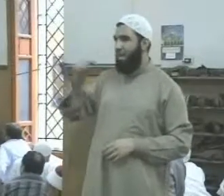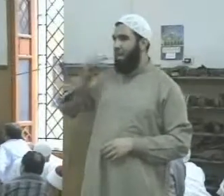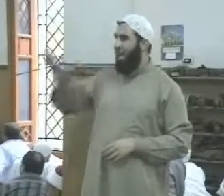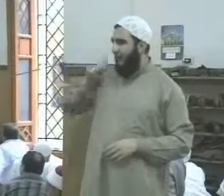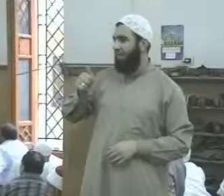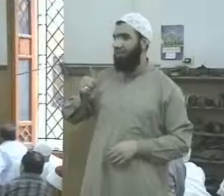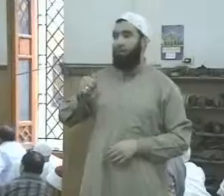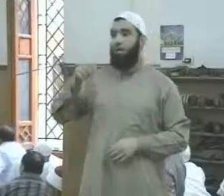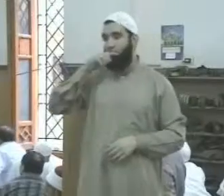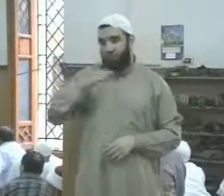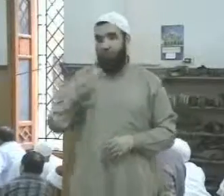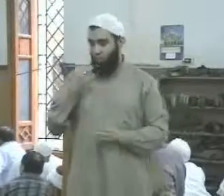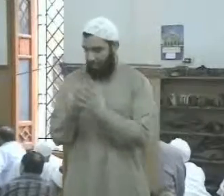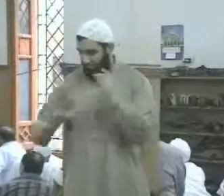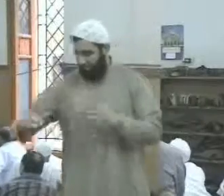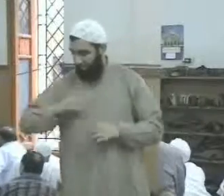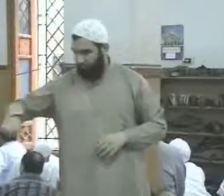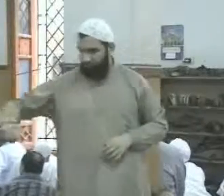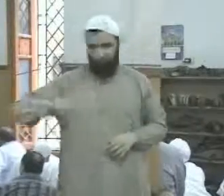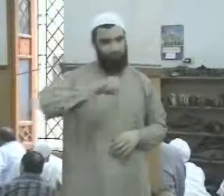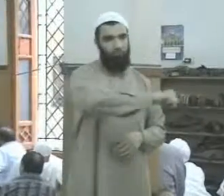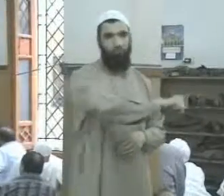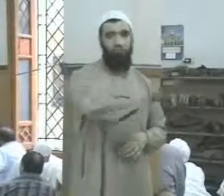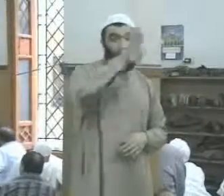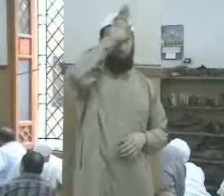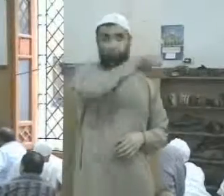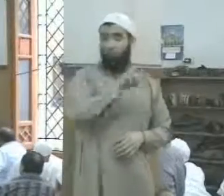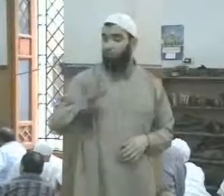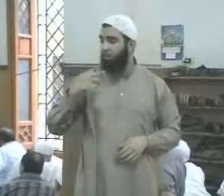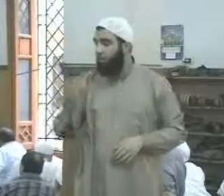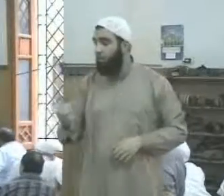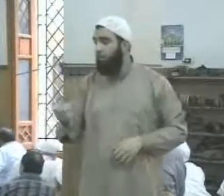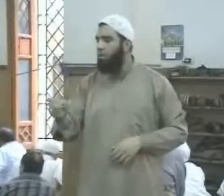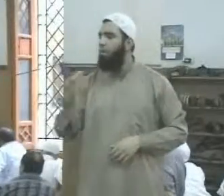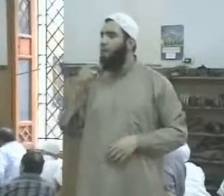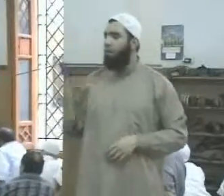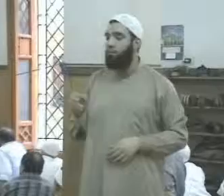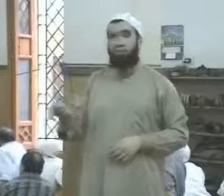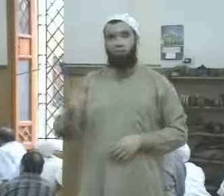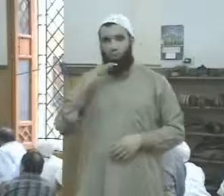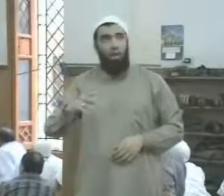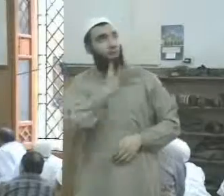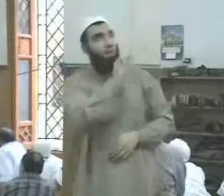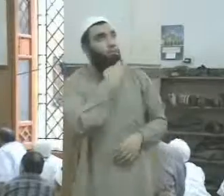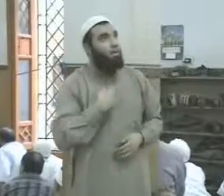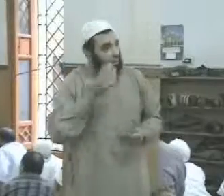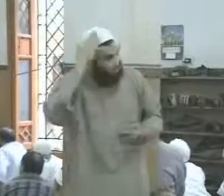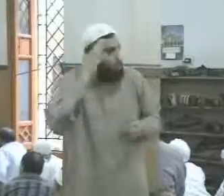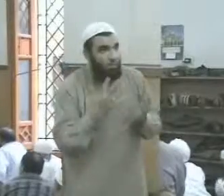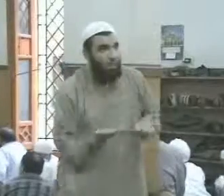ولدها قال يا ولدي. قال لبيك يا أمير المؤمنين. قال أريد